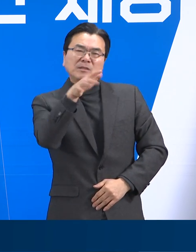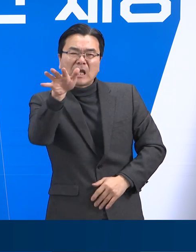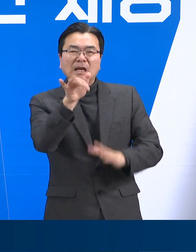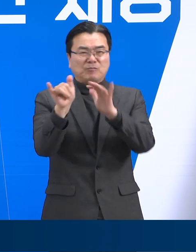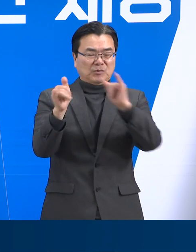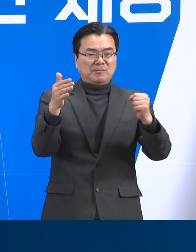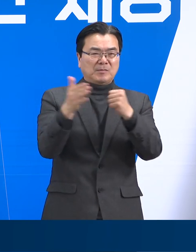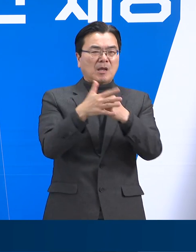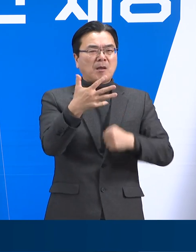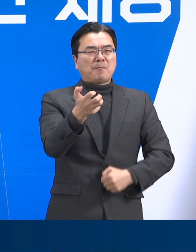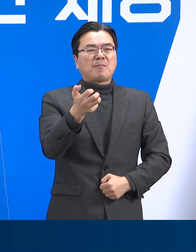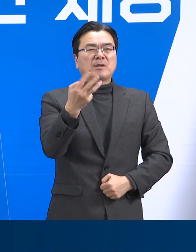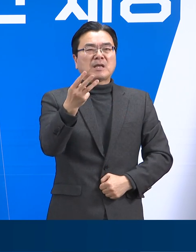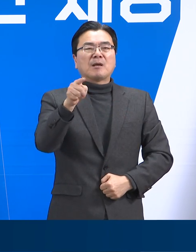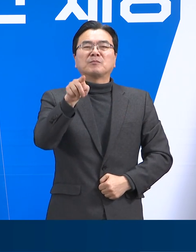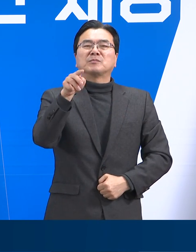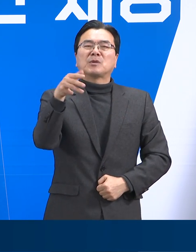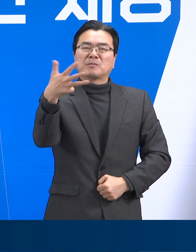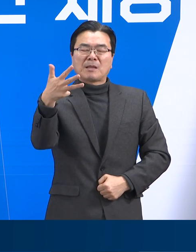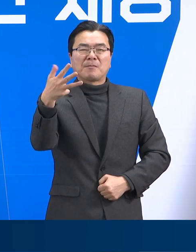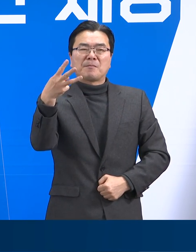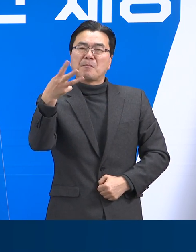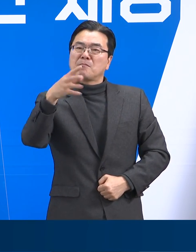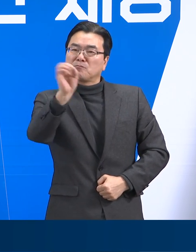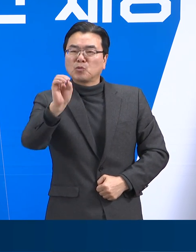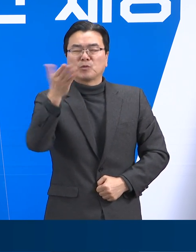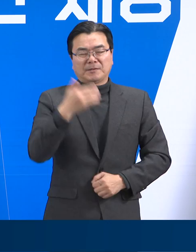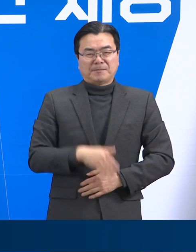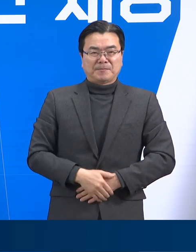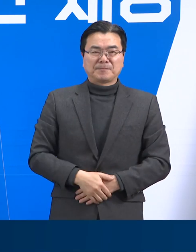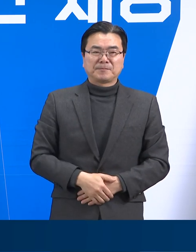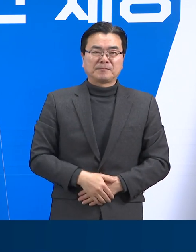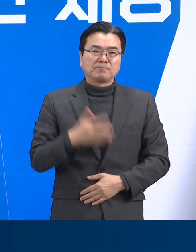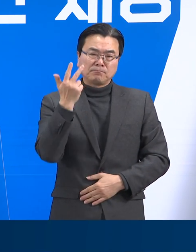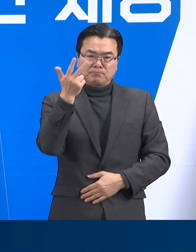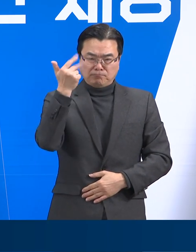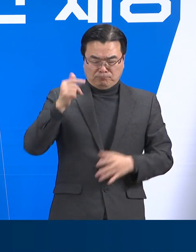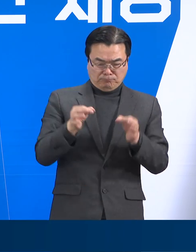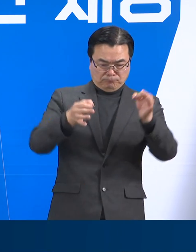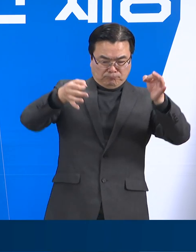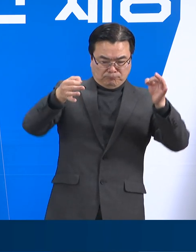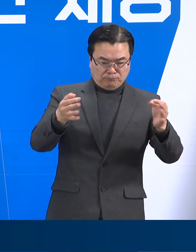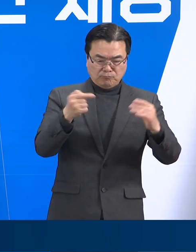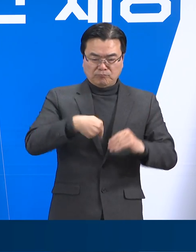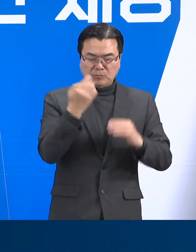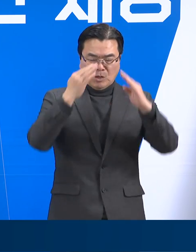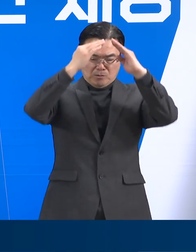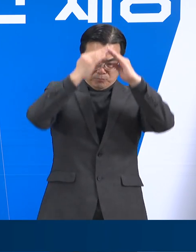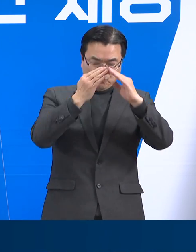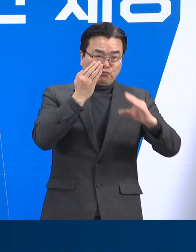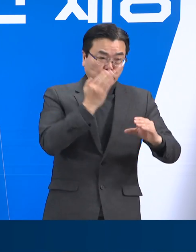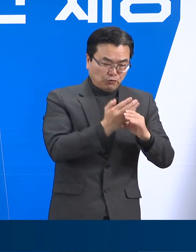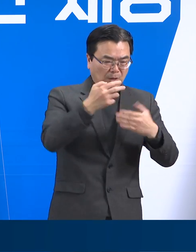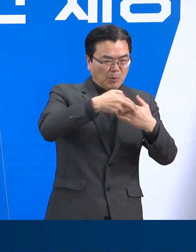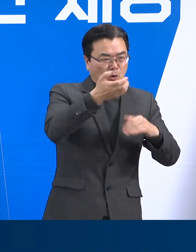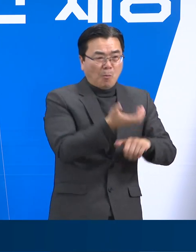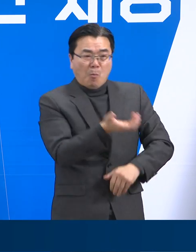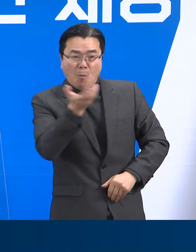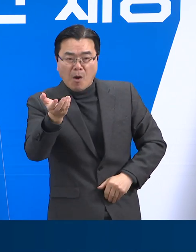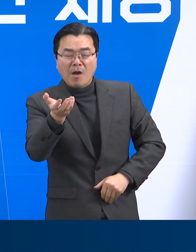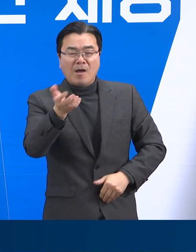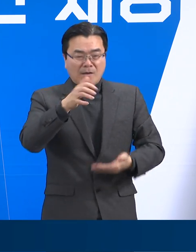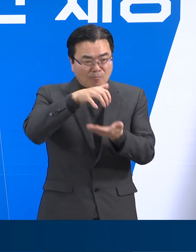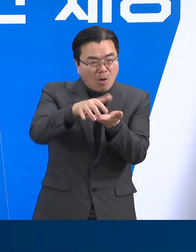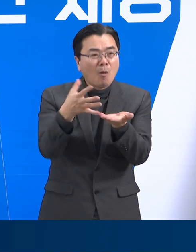6,382명으로 88.3%를 차지하고 있습니다. 지난 한 주 동안 그 재택치료 중에 병원으로 이송된